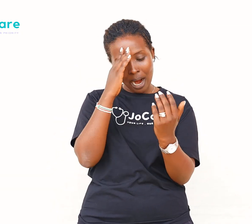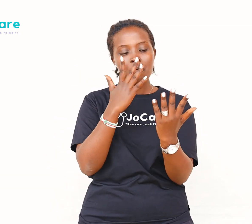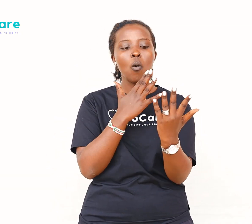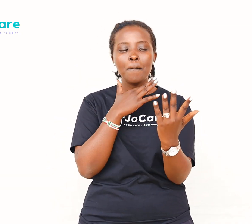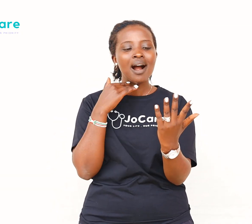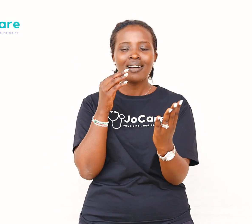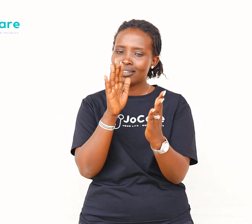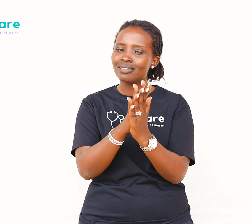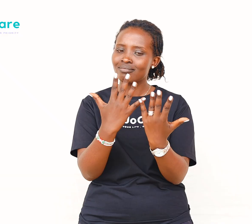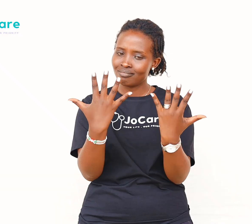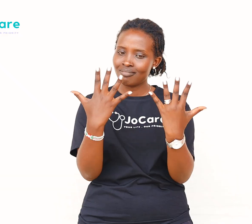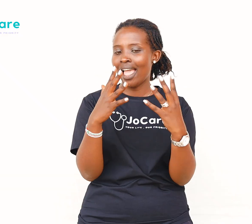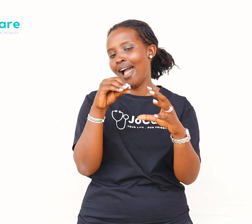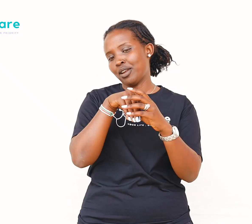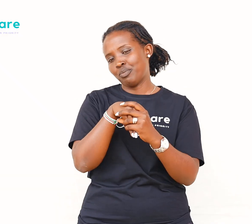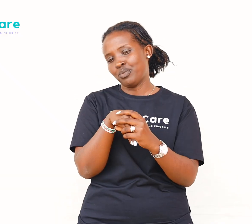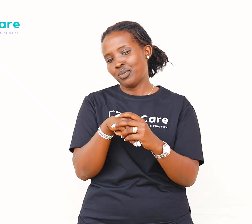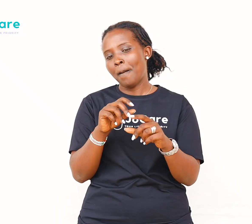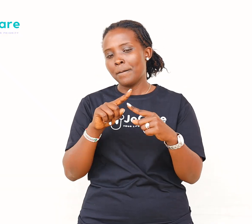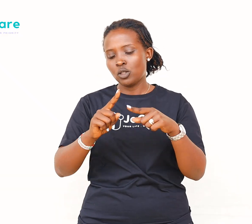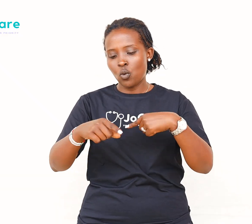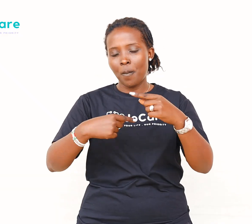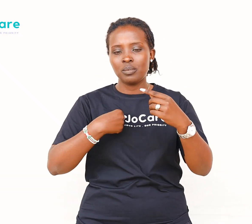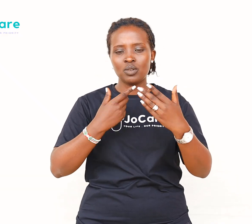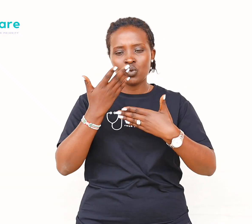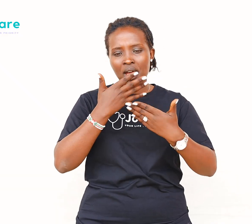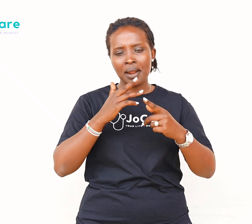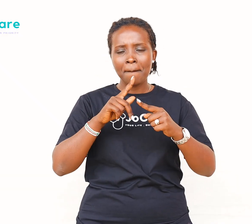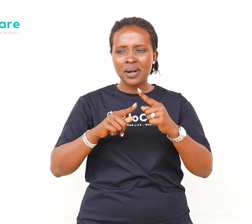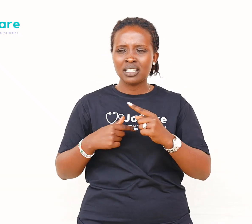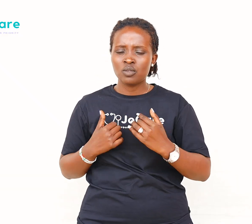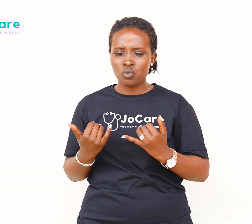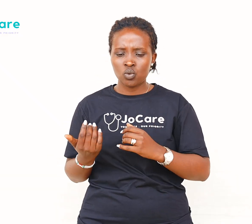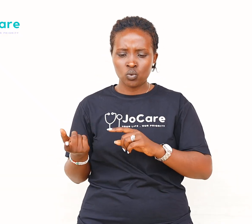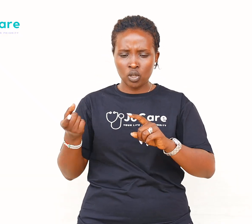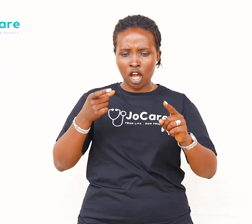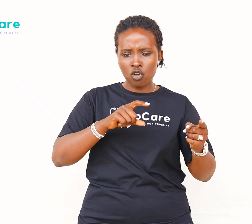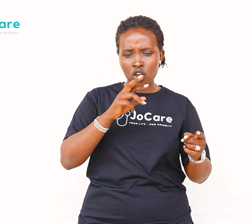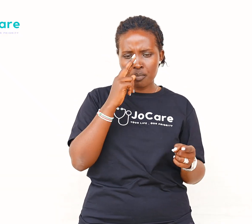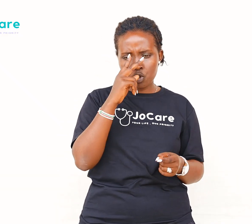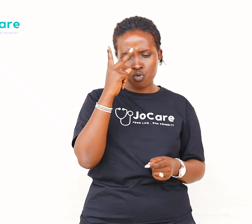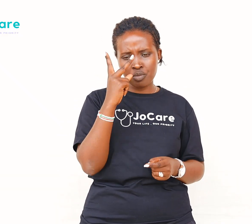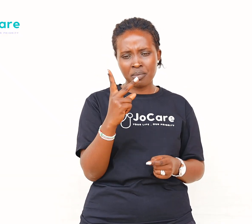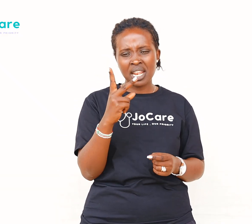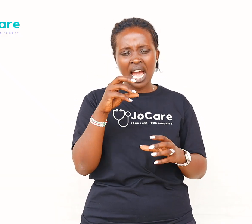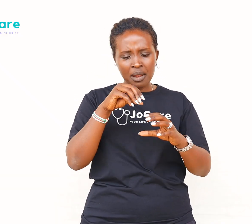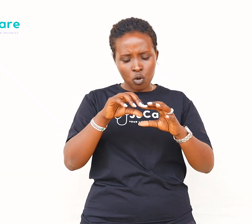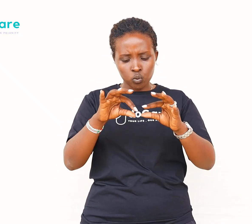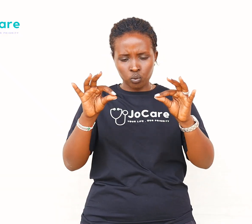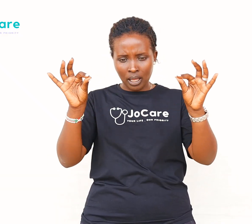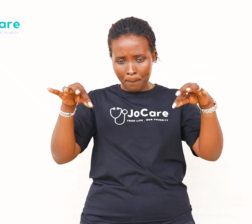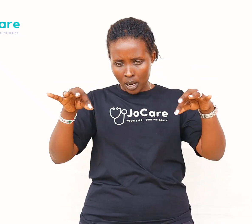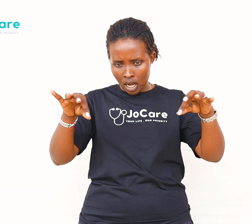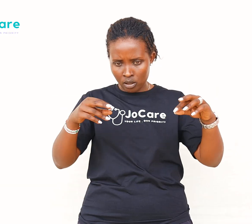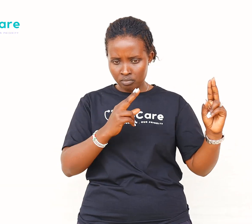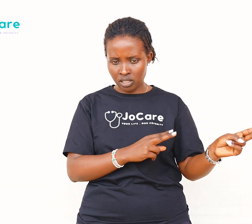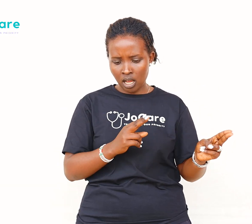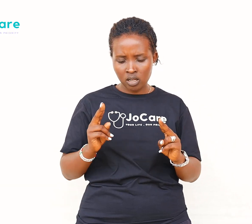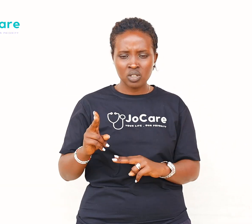dukomeza ikiganiro. Reka tugaruke ku bintu bibiri uvuzeho, hari udutambaro, ikindi